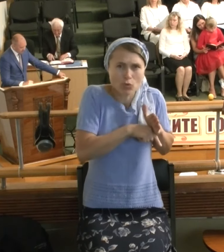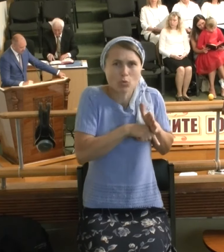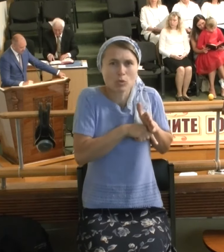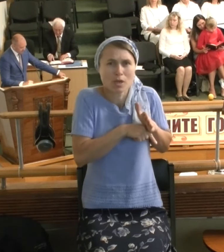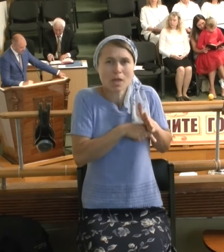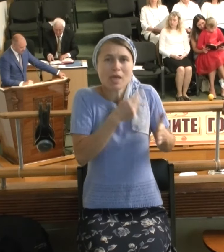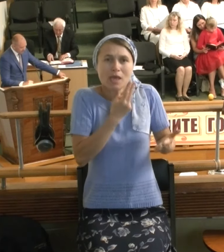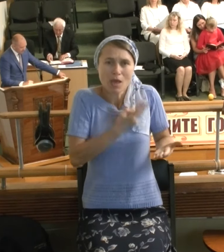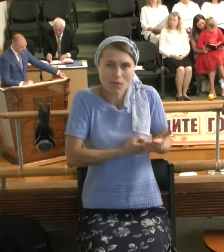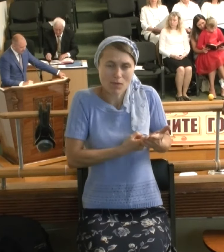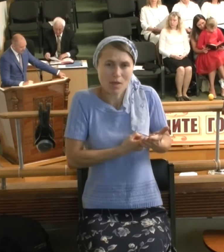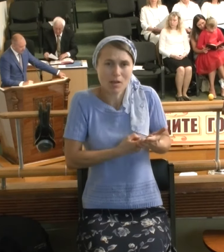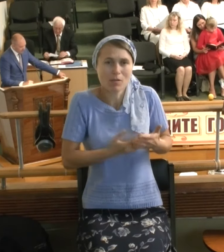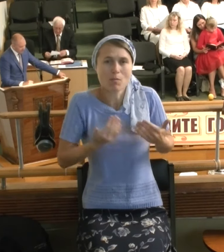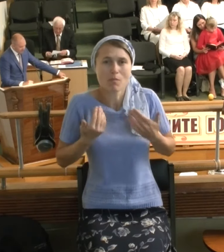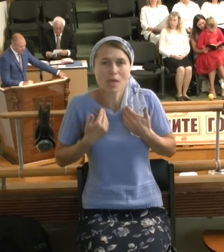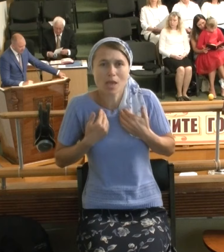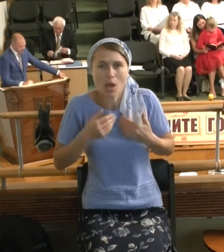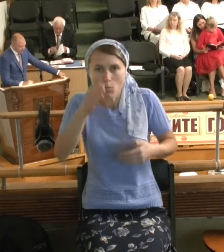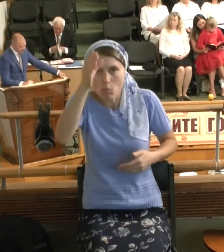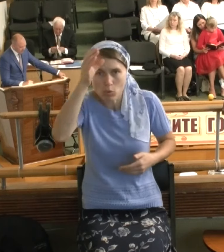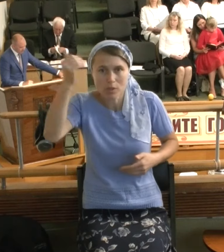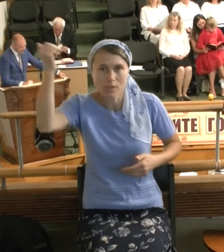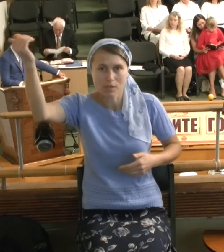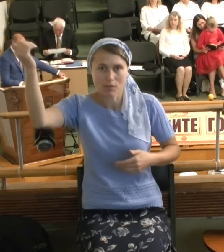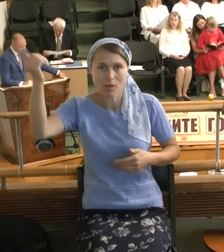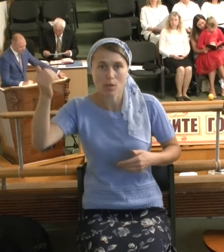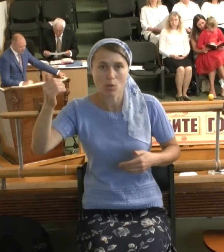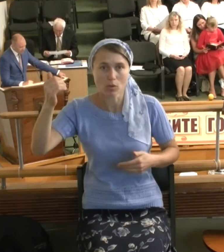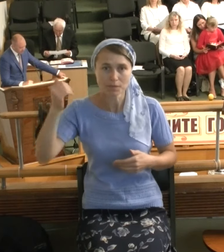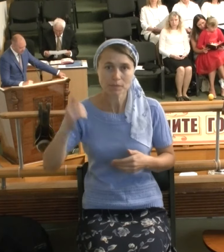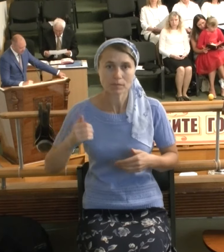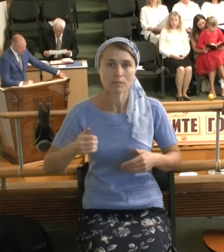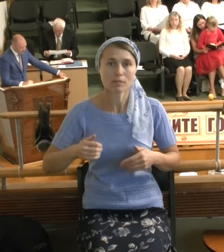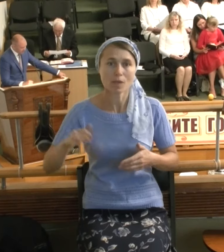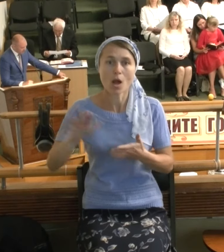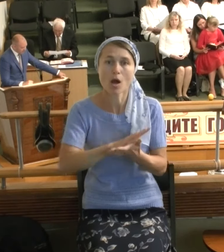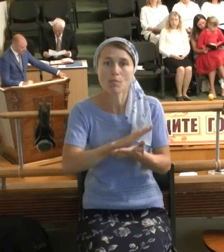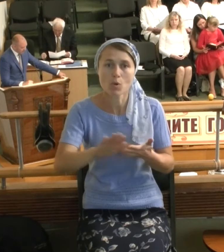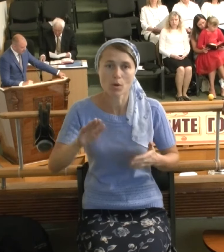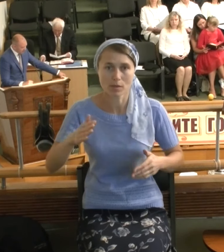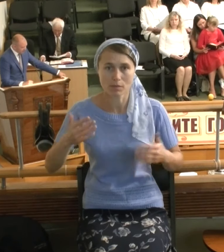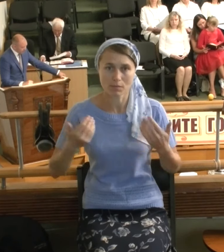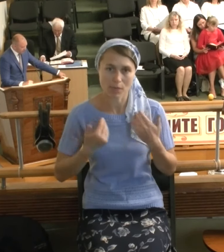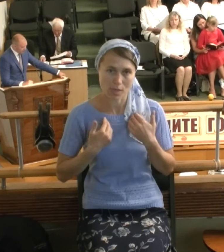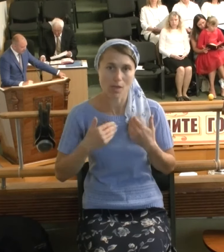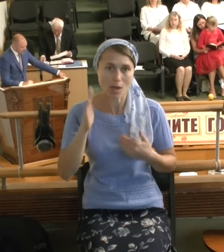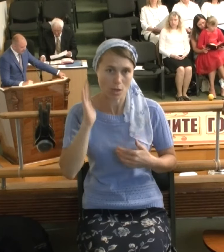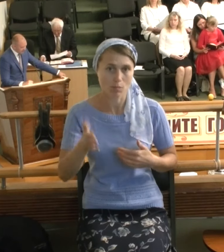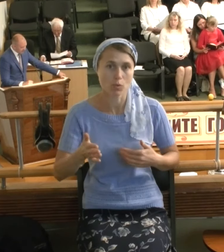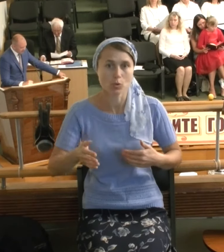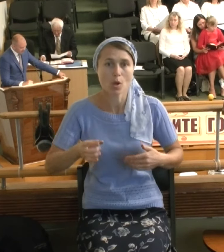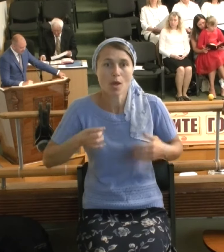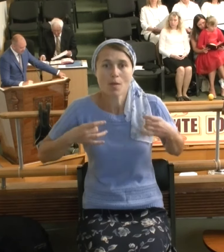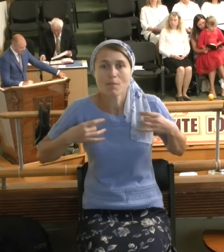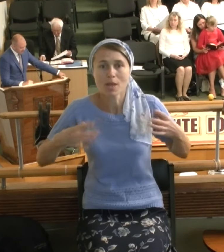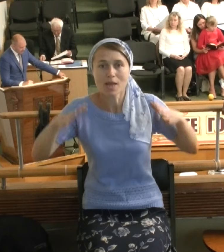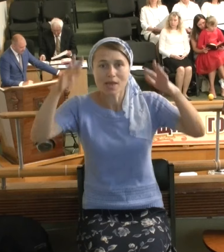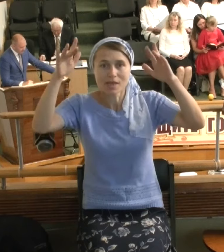Твою. Окропи меня иссопом, и буду чист. Омой меня, и буду белее